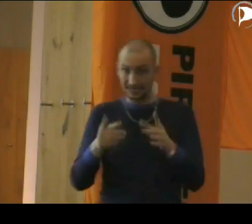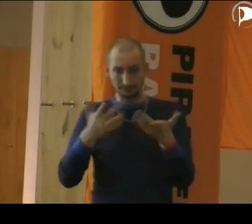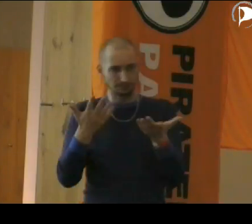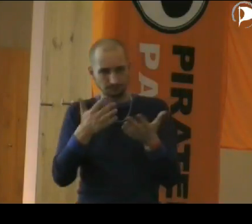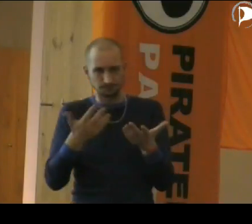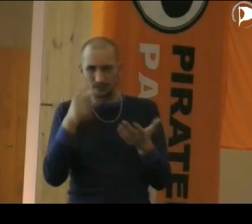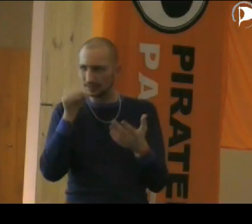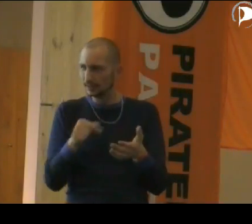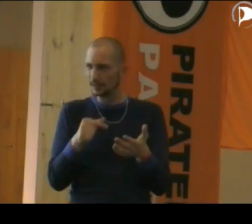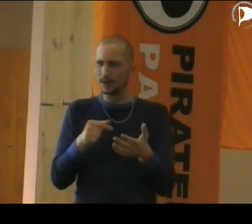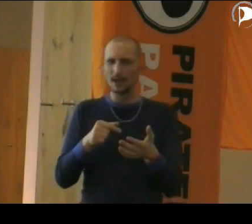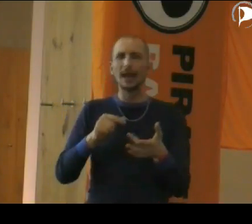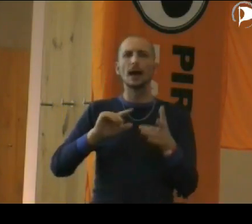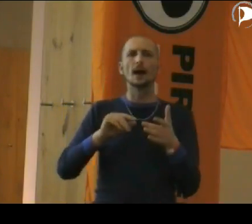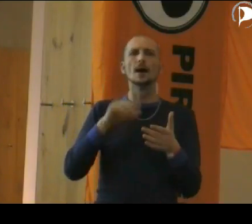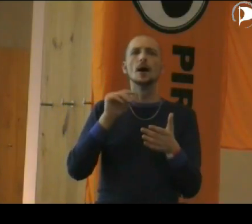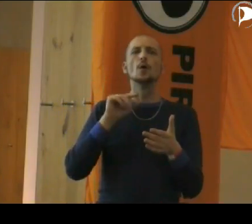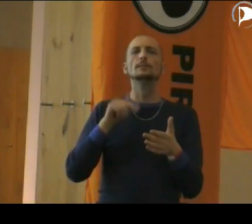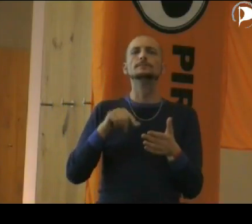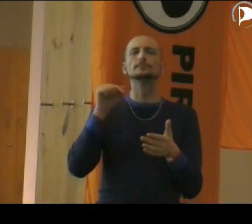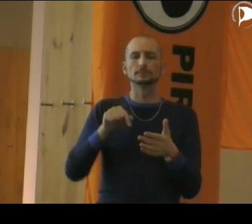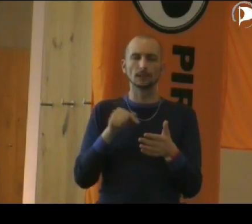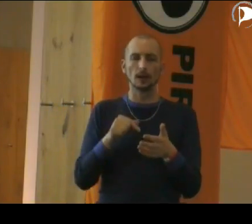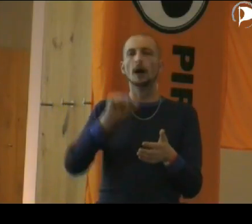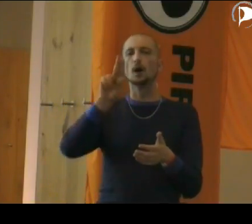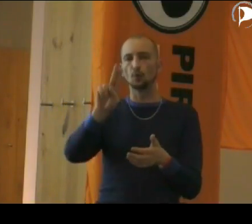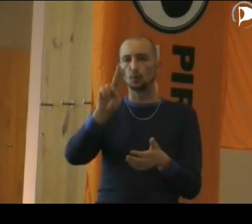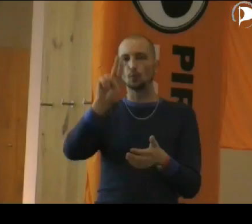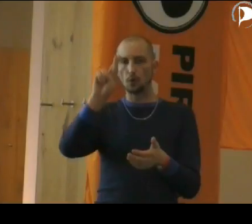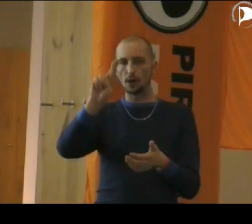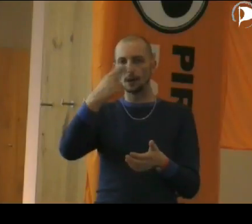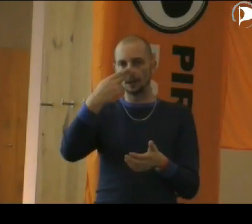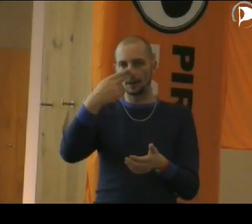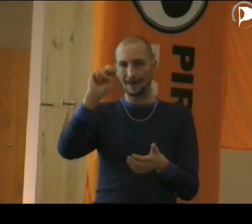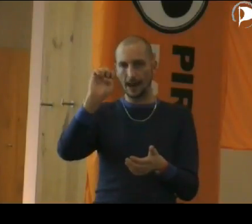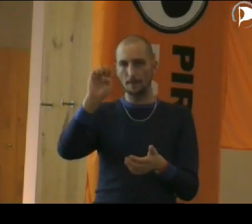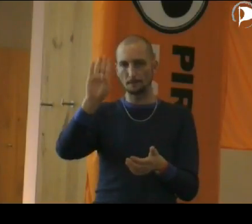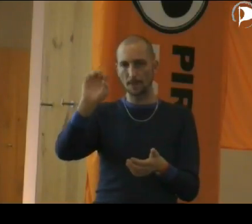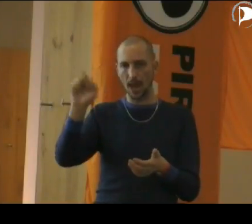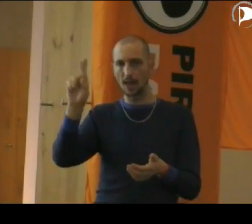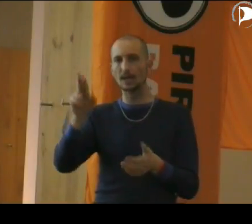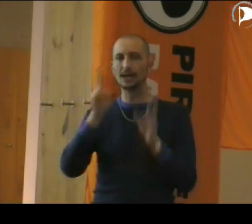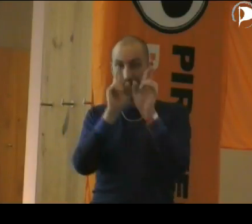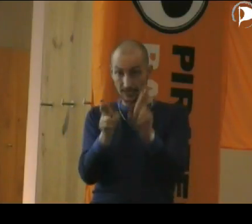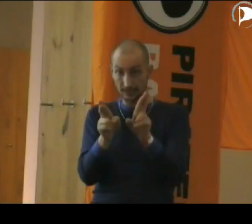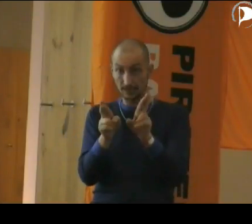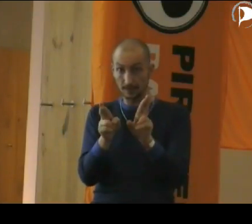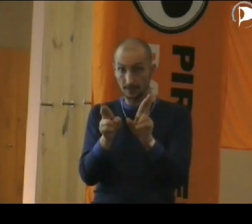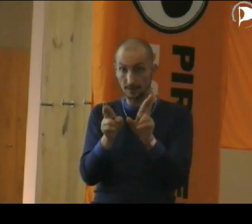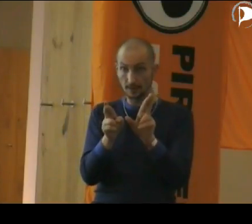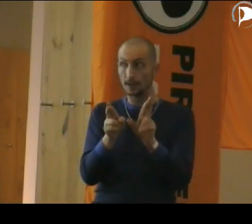gesamte die nachricht ich glaube ich habe das zu dem zeitpunkt dass ich dieses samstag getroffen habe nicht